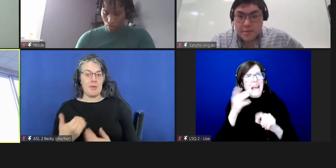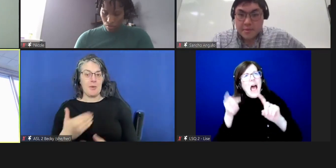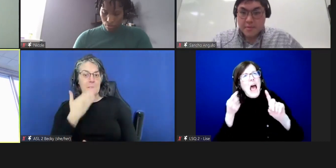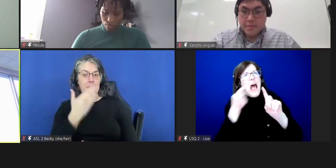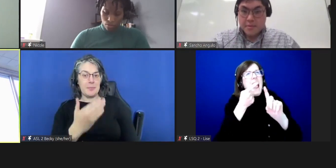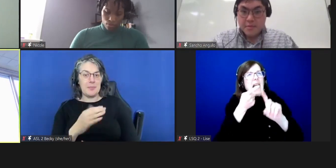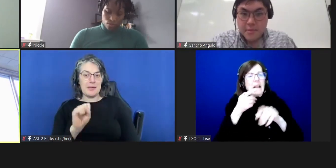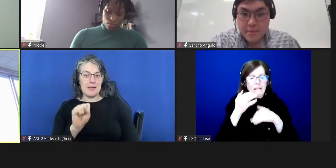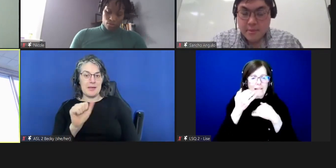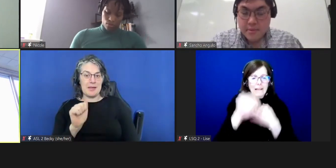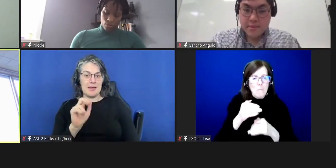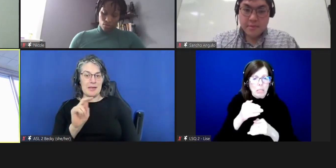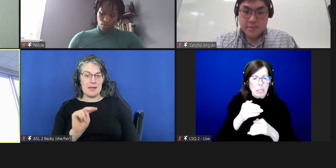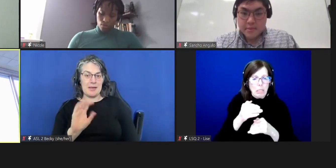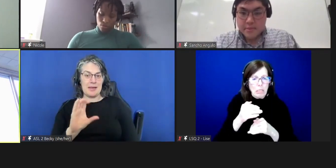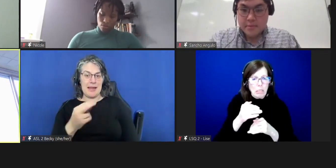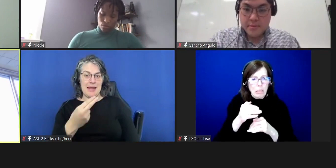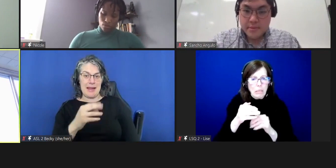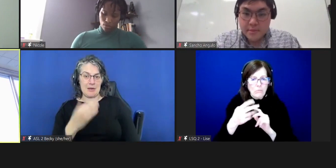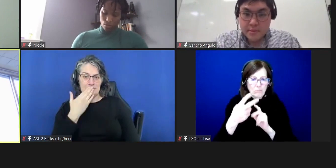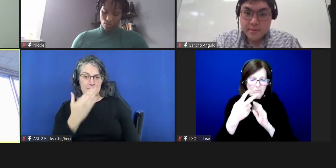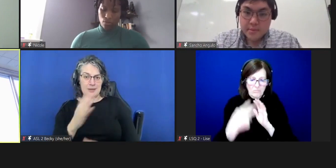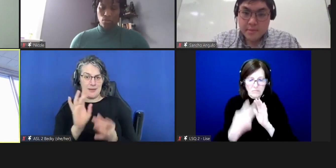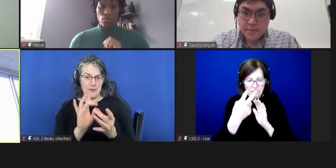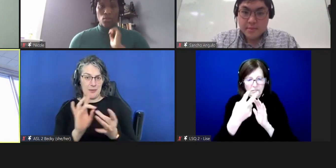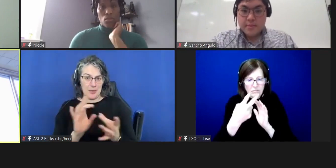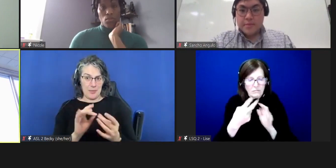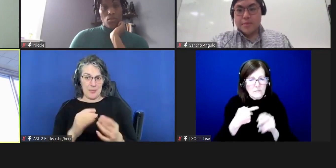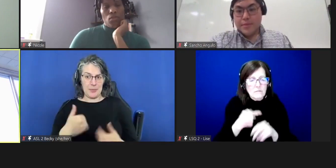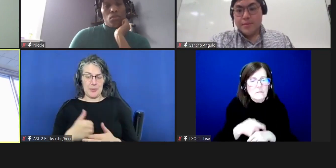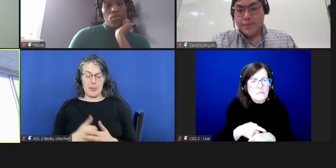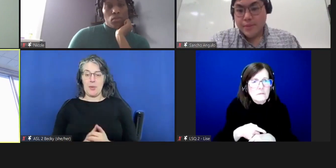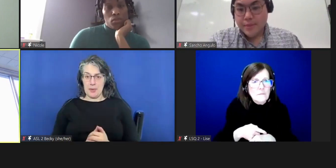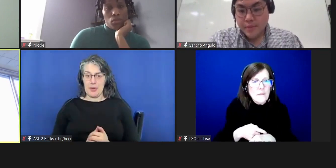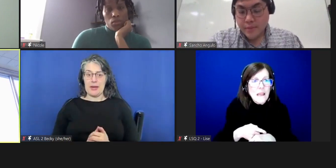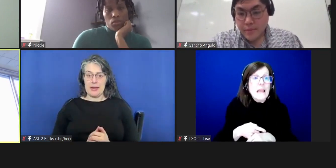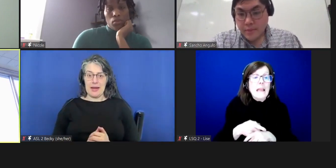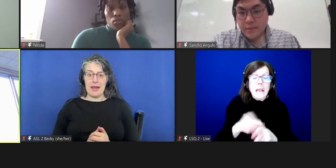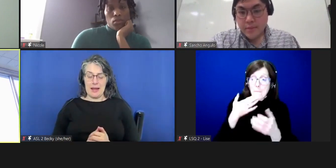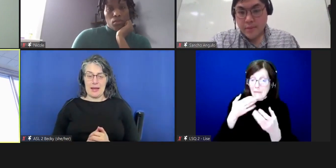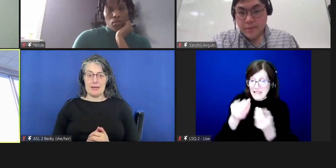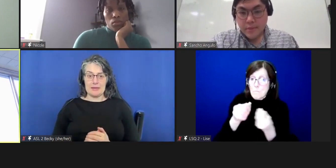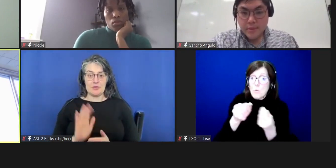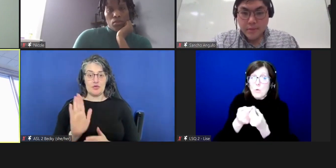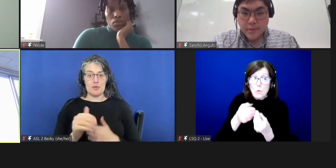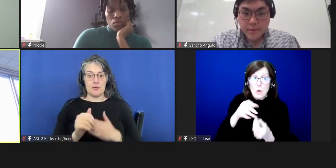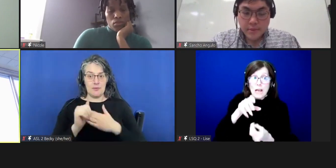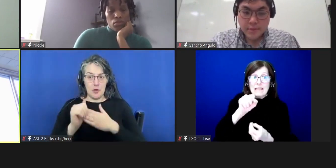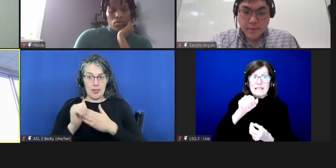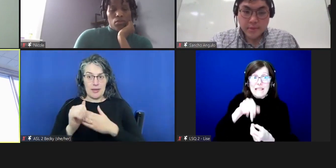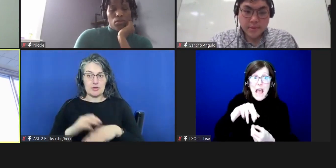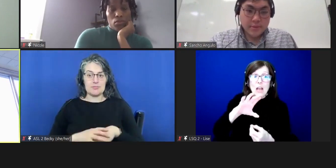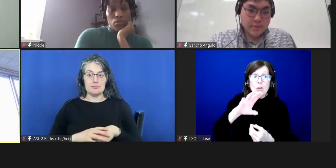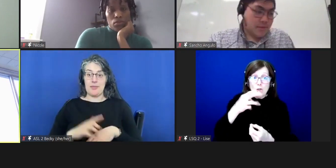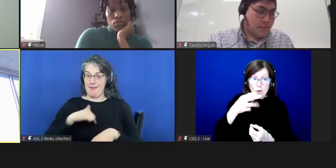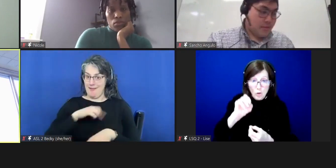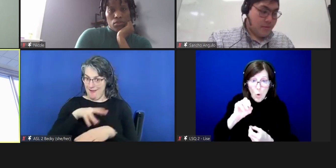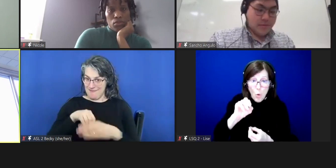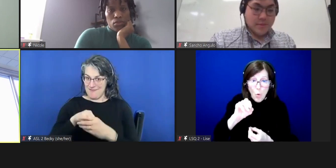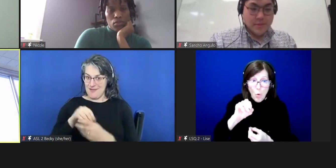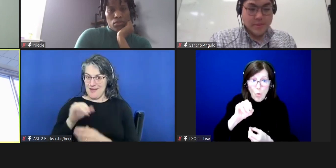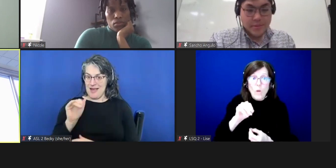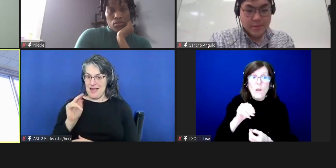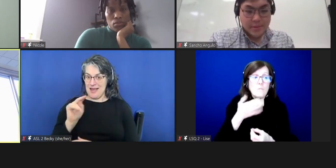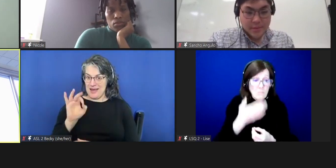sujet. Merci beaucoup, Sancho. Merci. Merci. Ça aussi, c'est quelque chose qui nous touche très profondément.